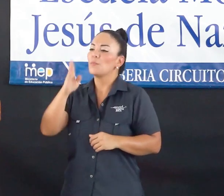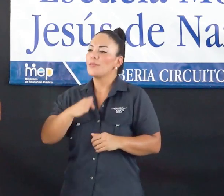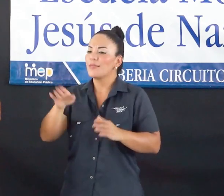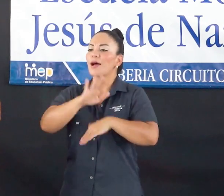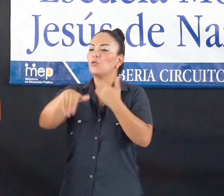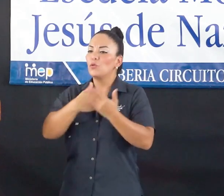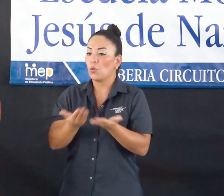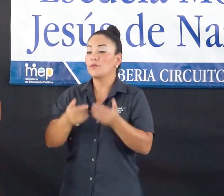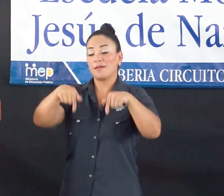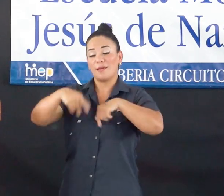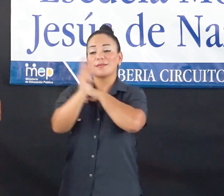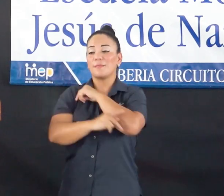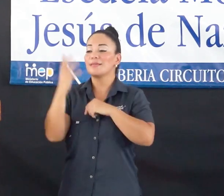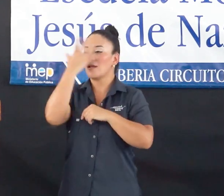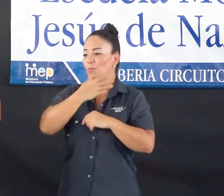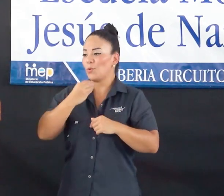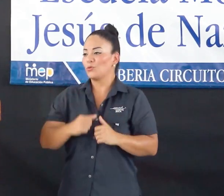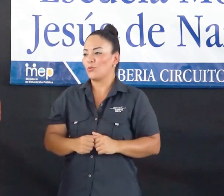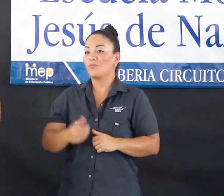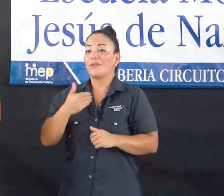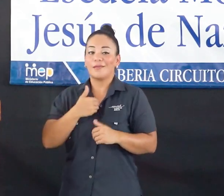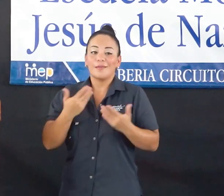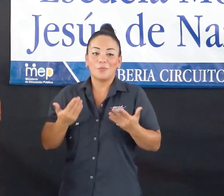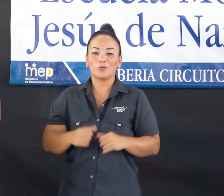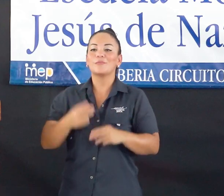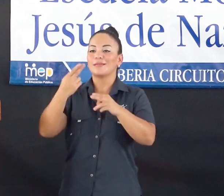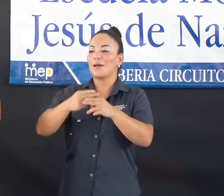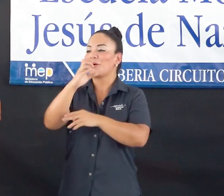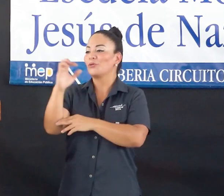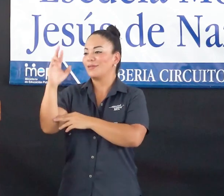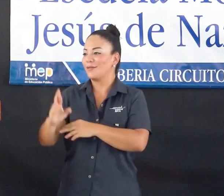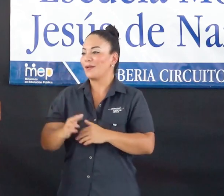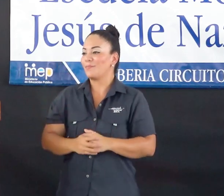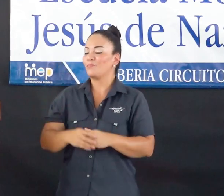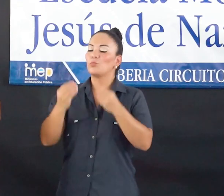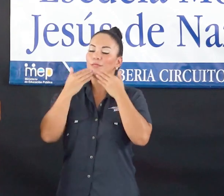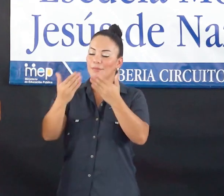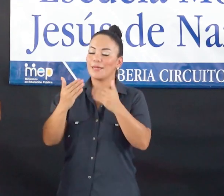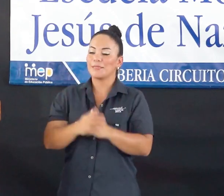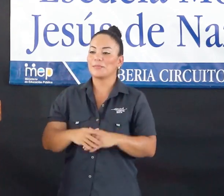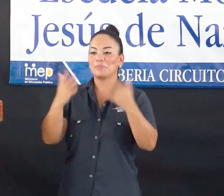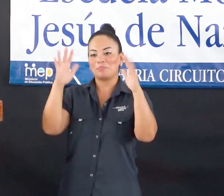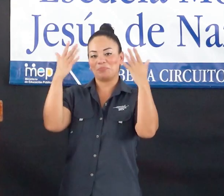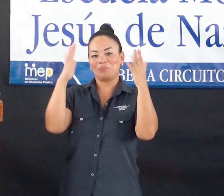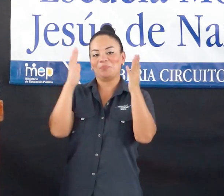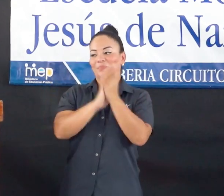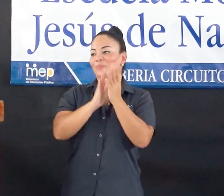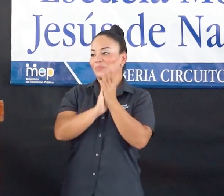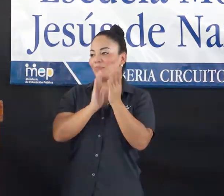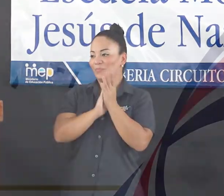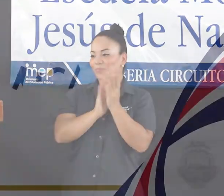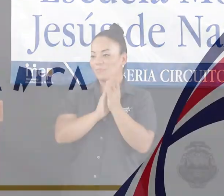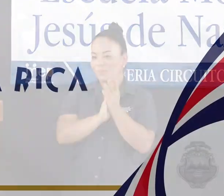bendiga a todos en este país hermoso que tenemos, que se llama Costa Rica. Muchísimas gracias.